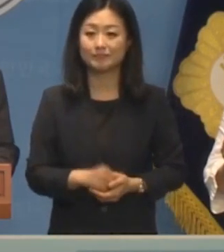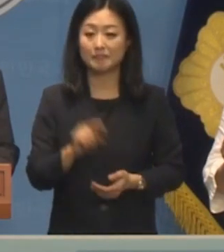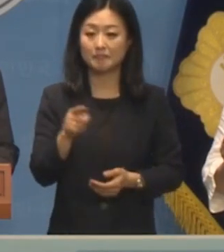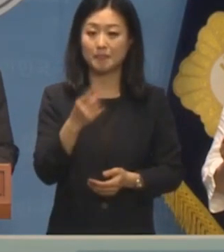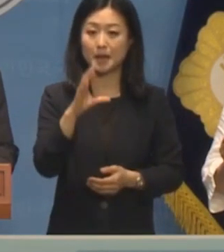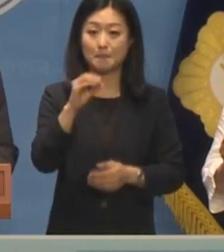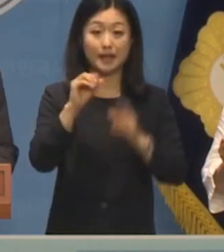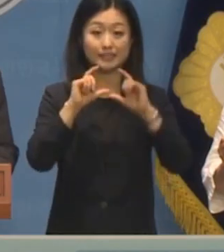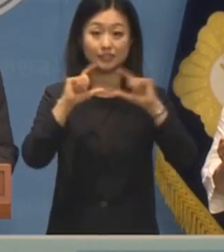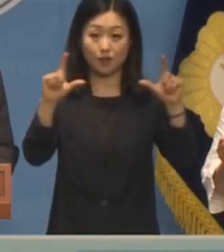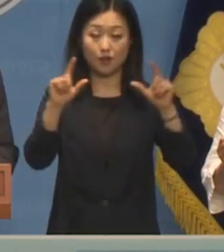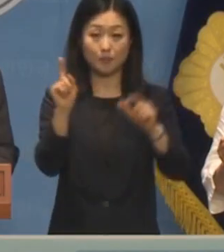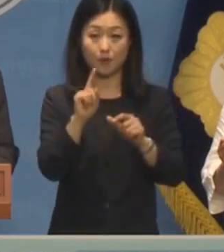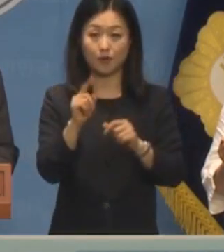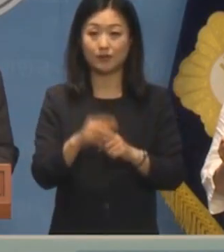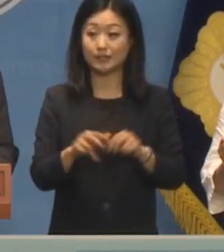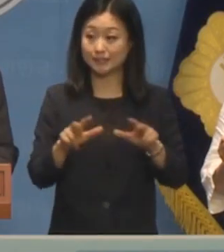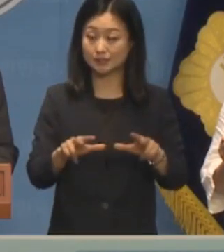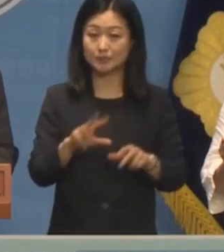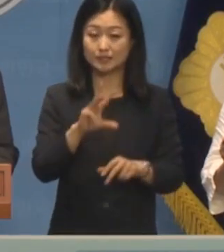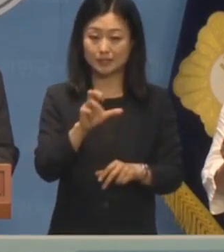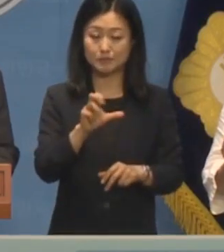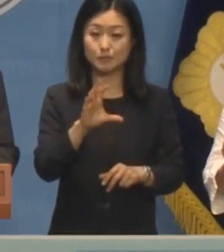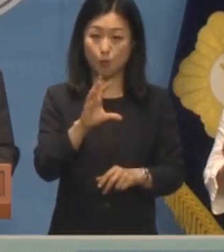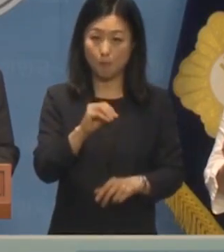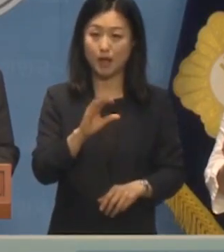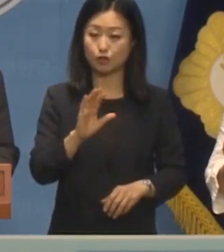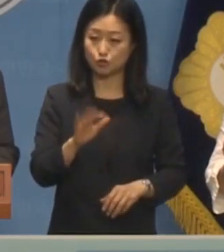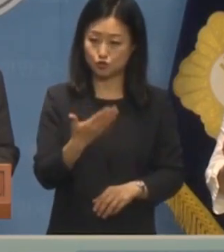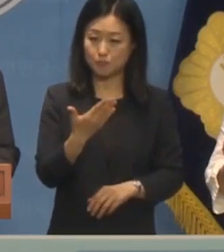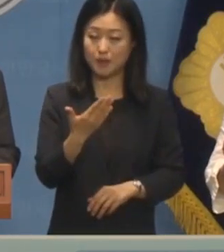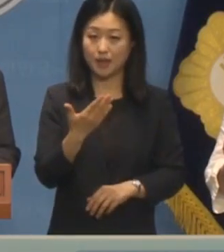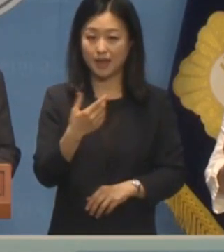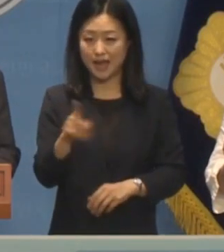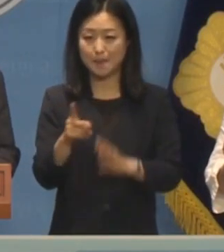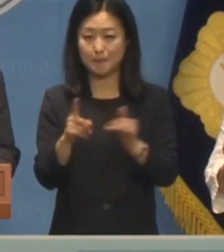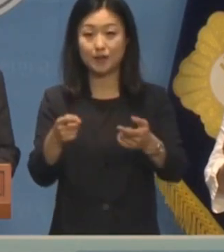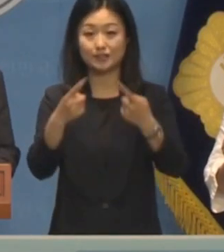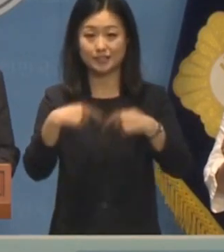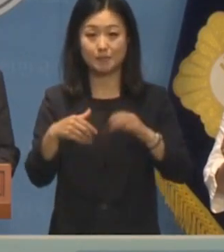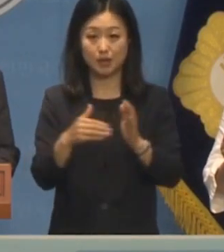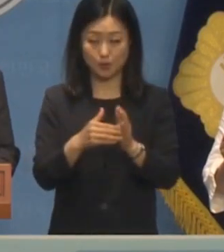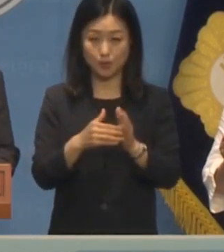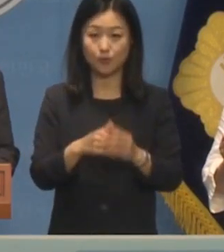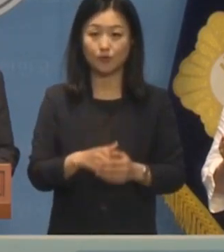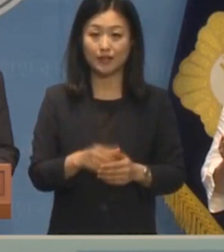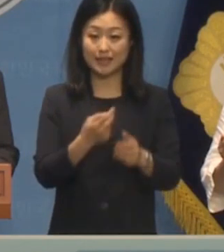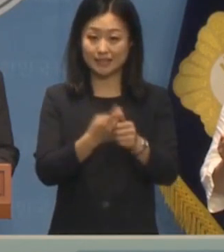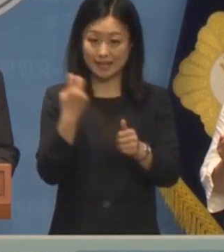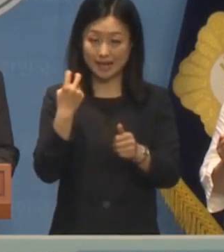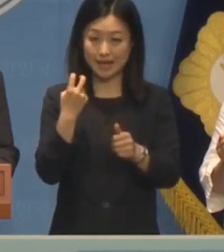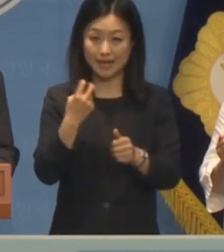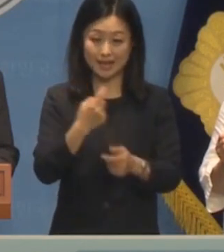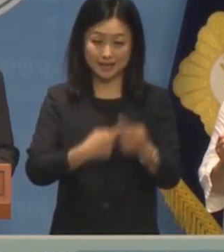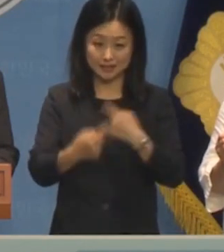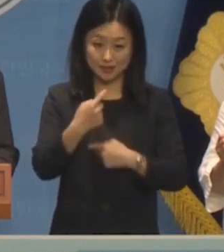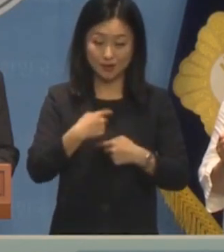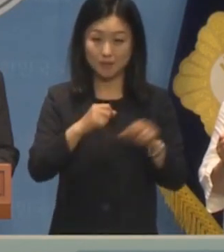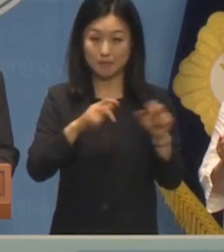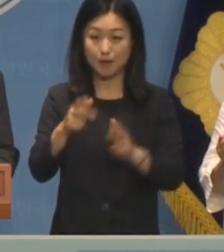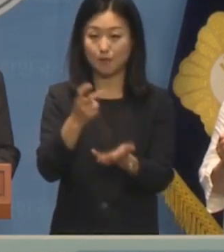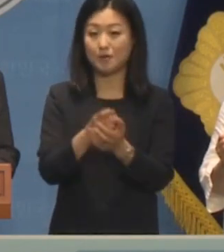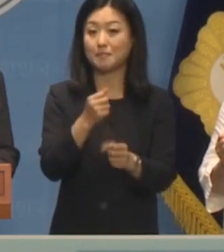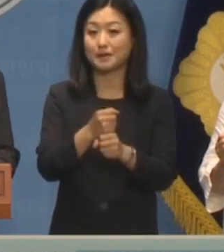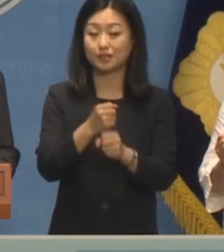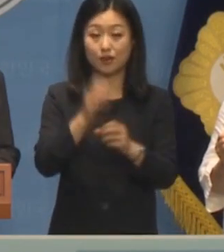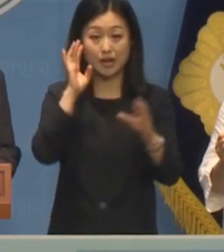100만 선언은 35만 951분이 참여해 주셨고요. 윤석열 탄핵 소추안 즉각 발의 국민